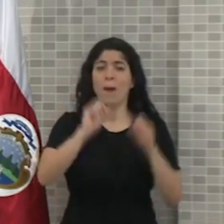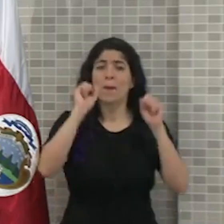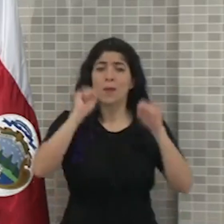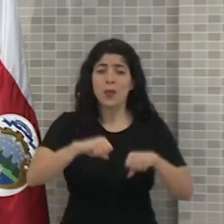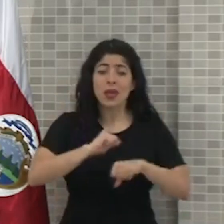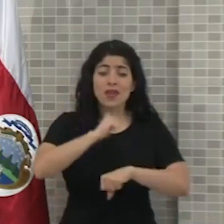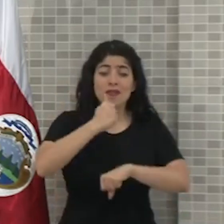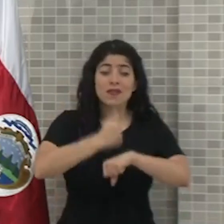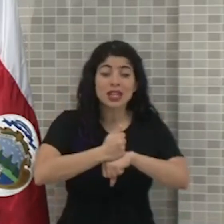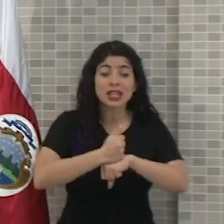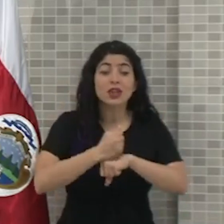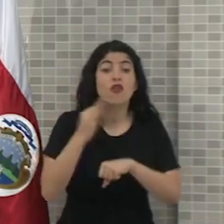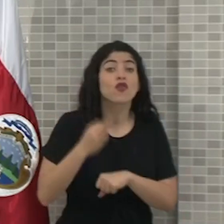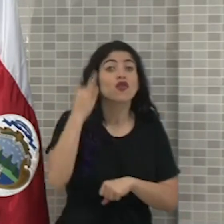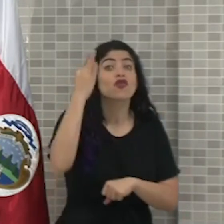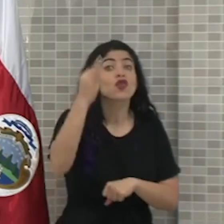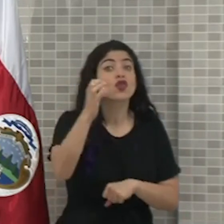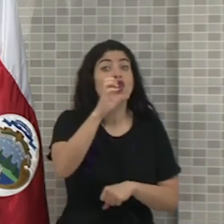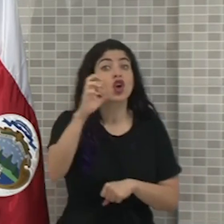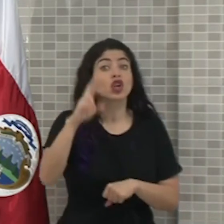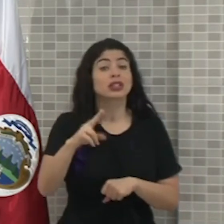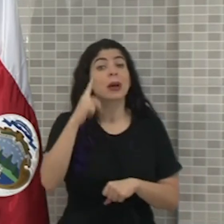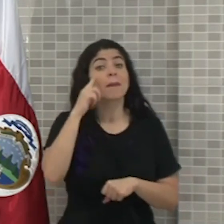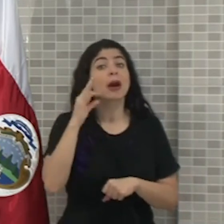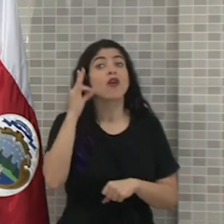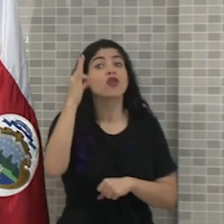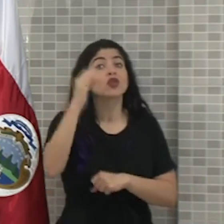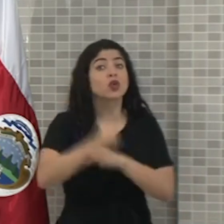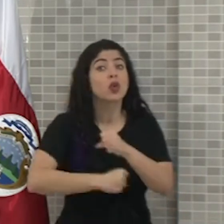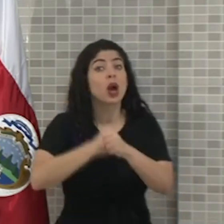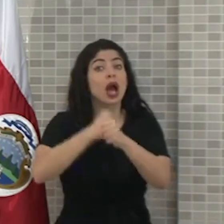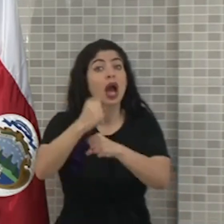determinar cuál va a ser el futuro de Costa Rica en los próximos años incluso.